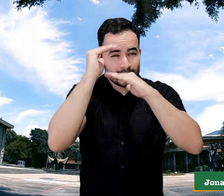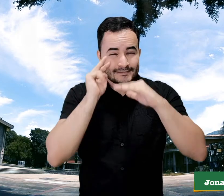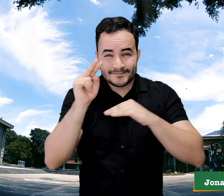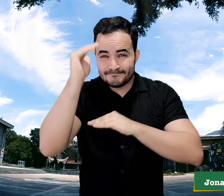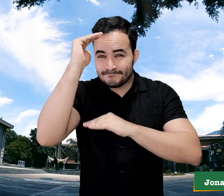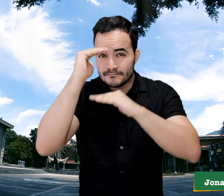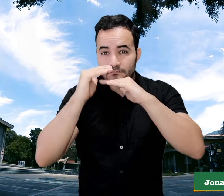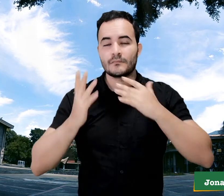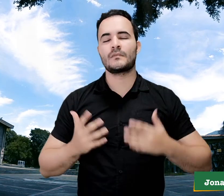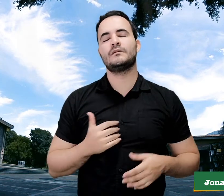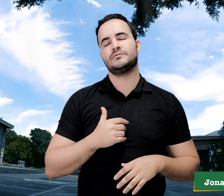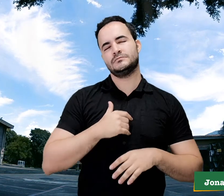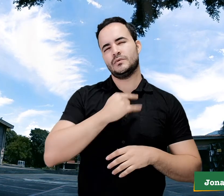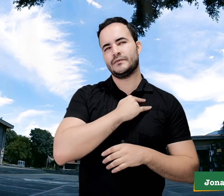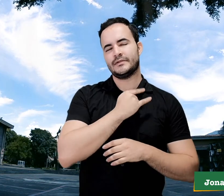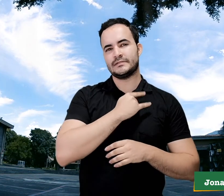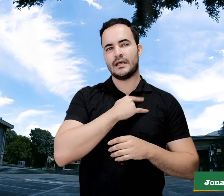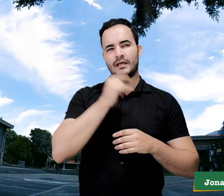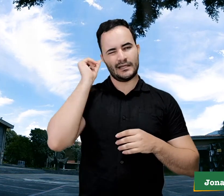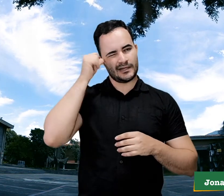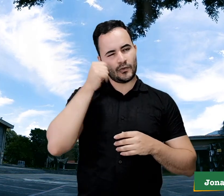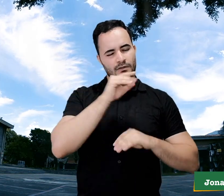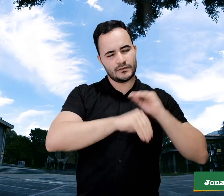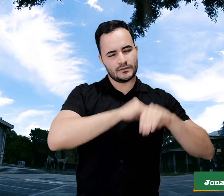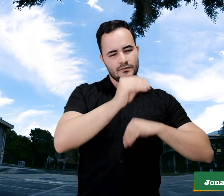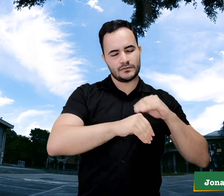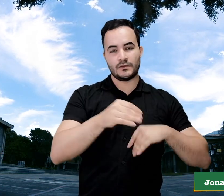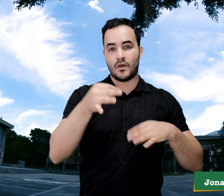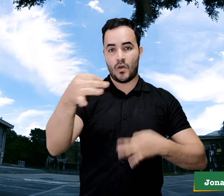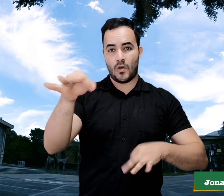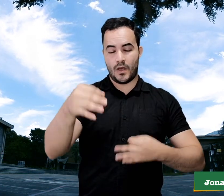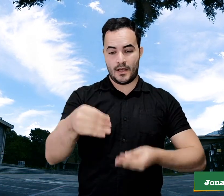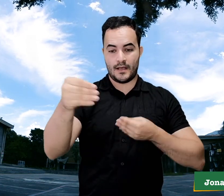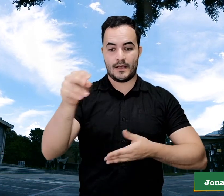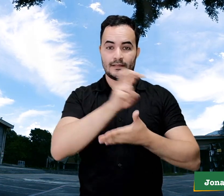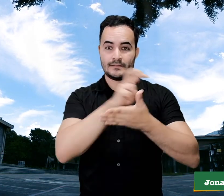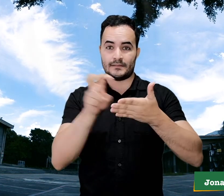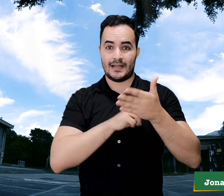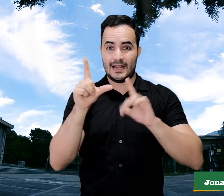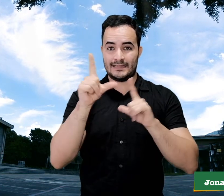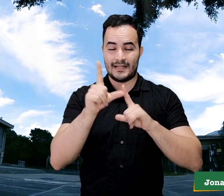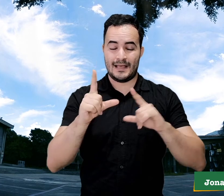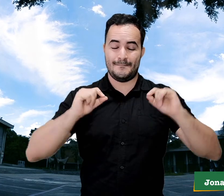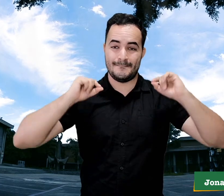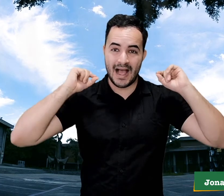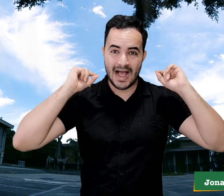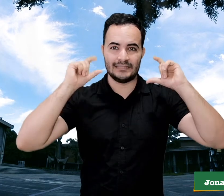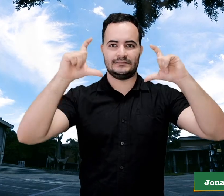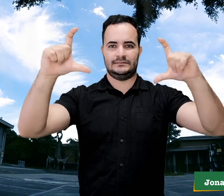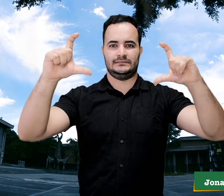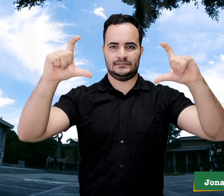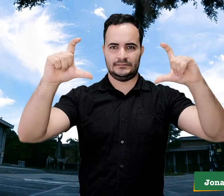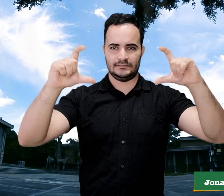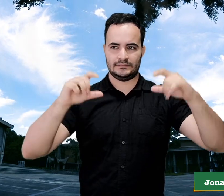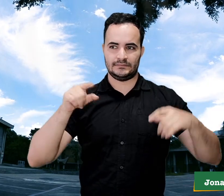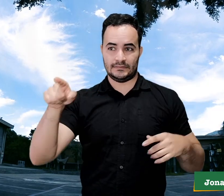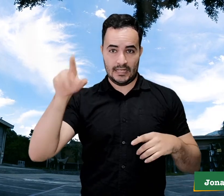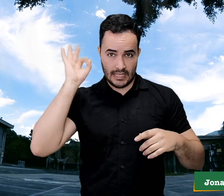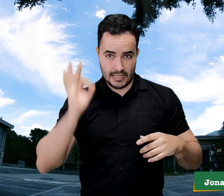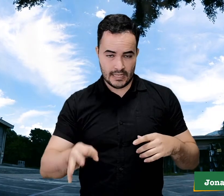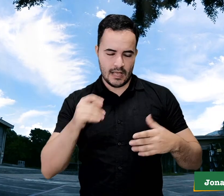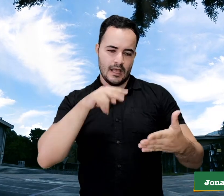que la universidad diseñó una hoja más grande, se le imprimieron las hojas más grandes para que él pudiera ver